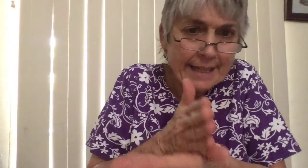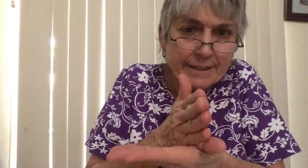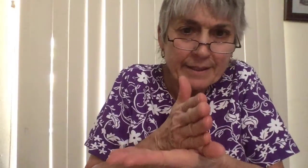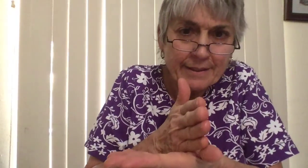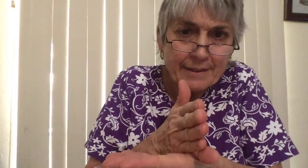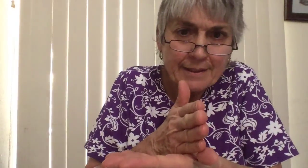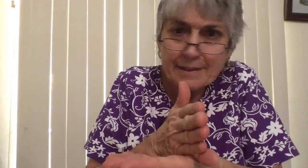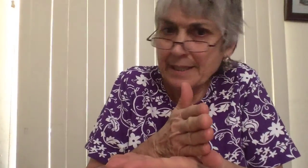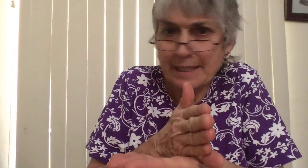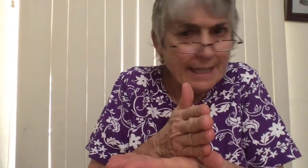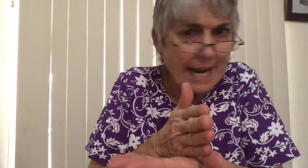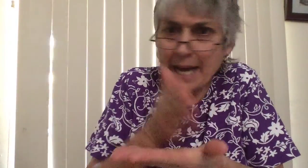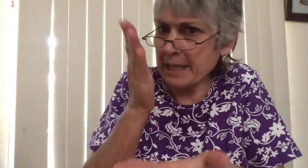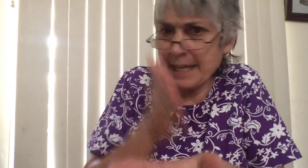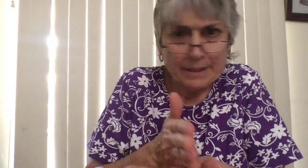Arrête. Il n'arrête pas.